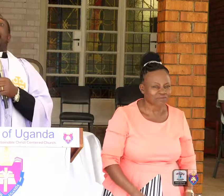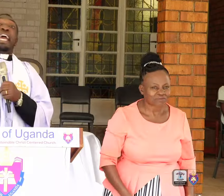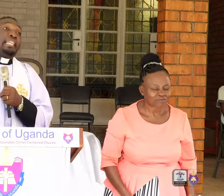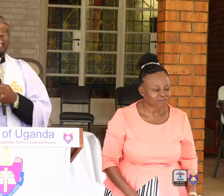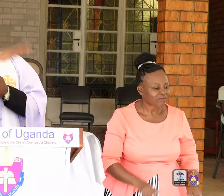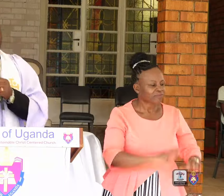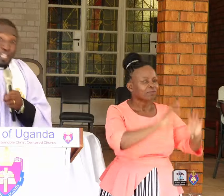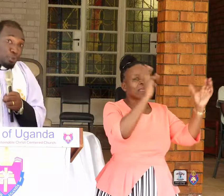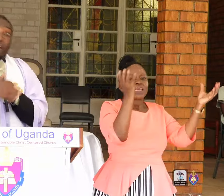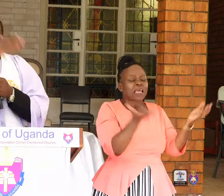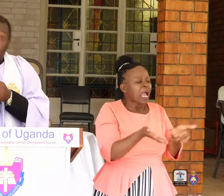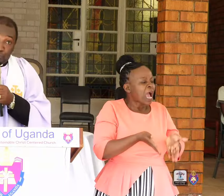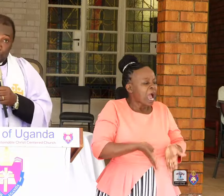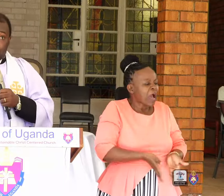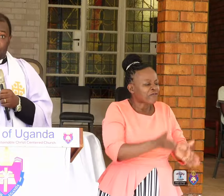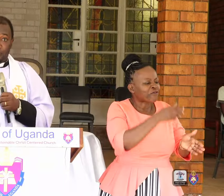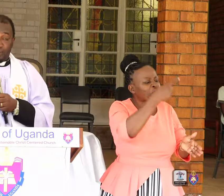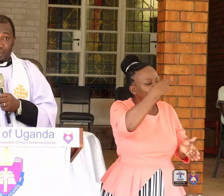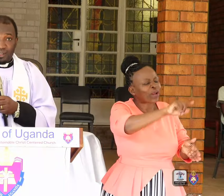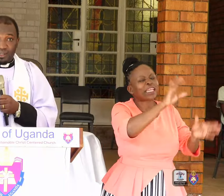Ensi erina ebintu ebituufu.